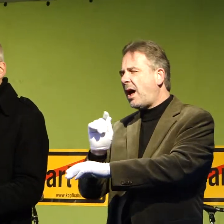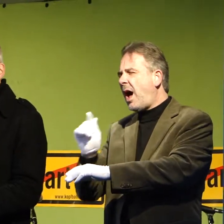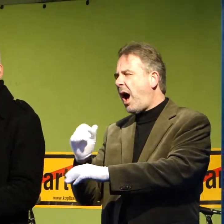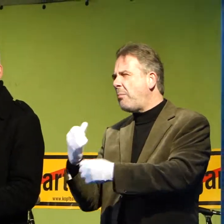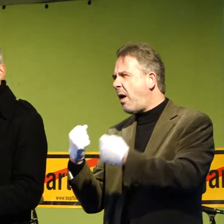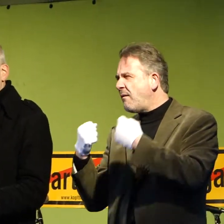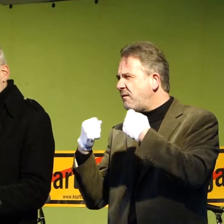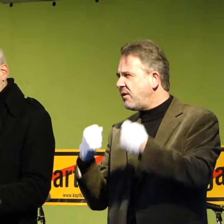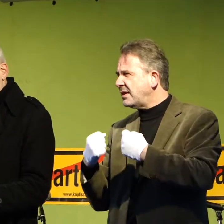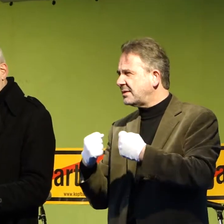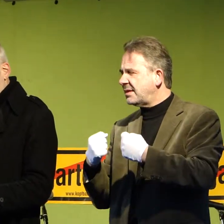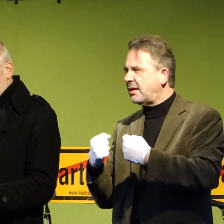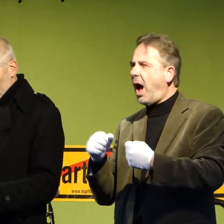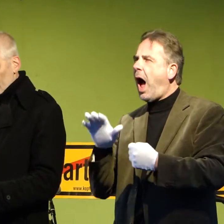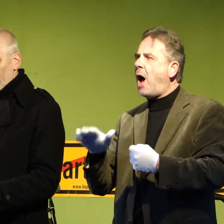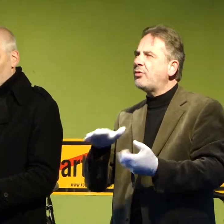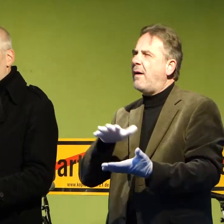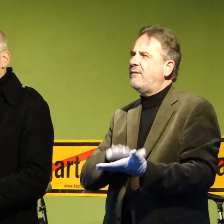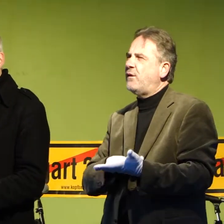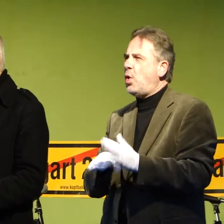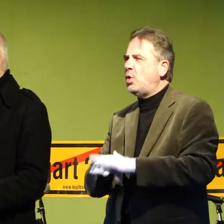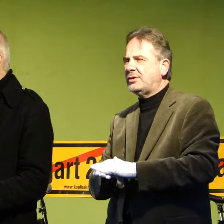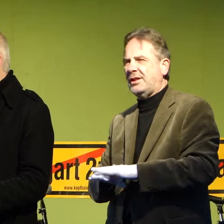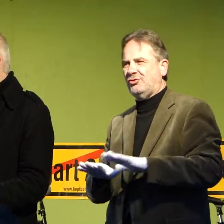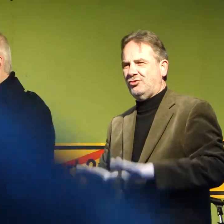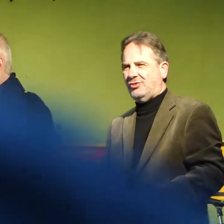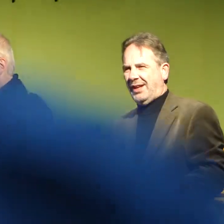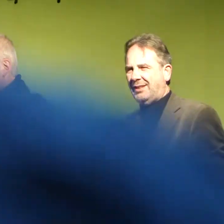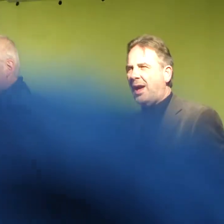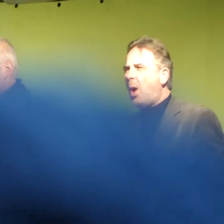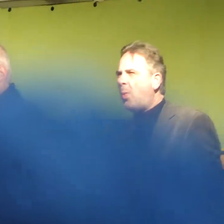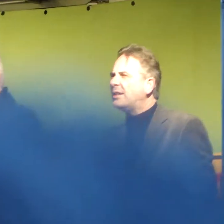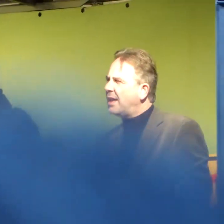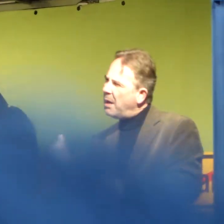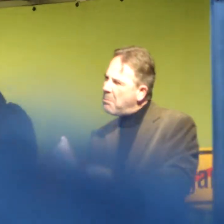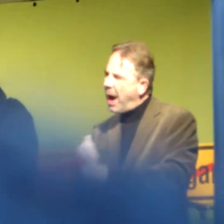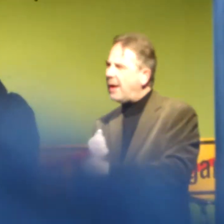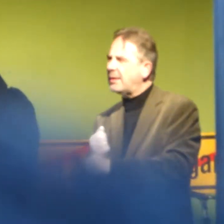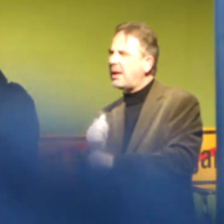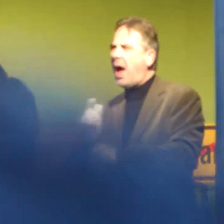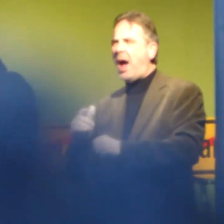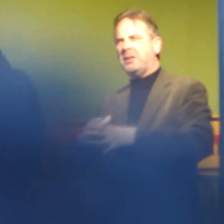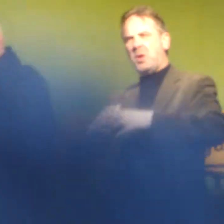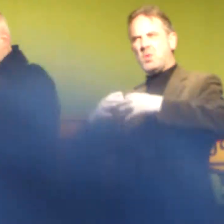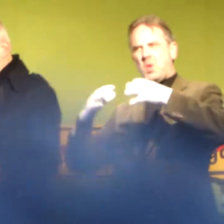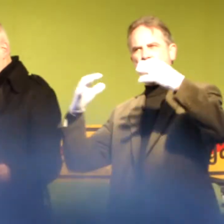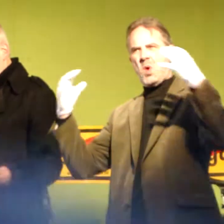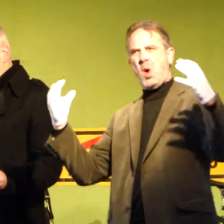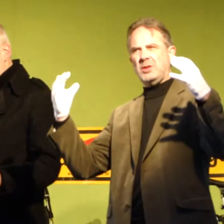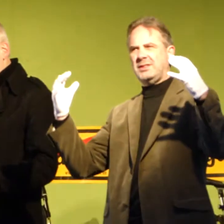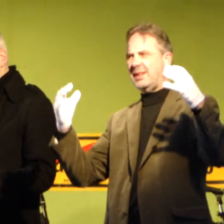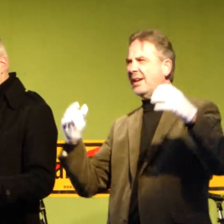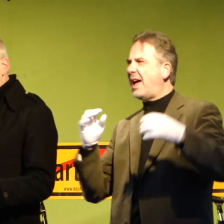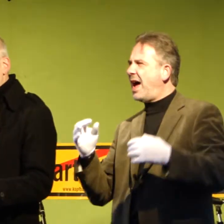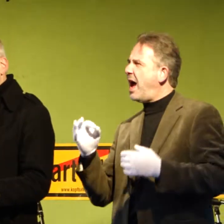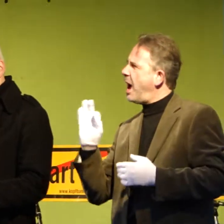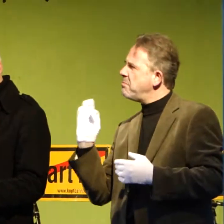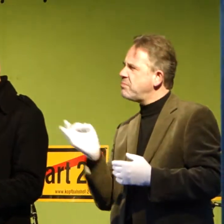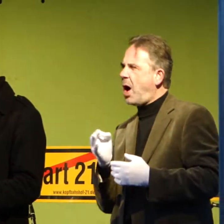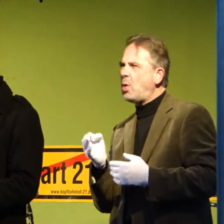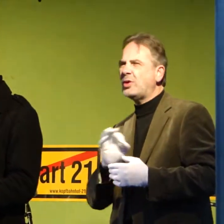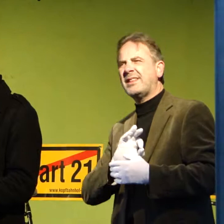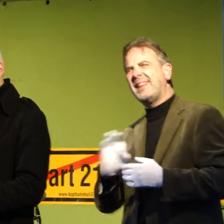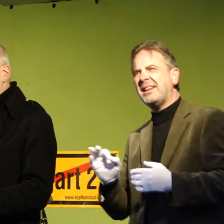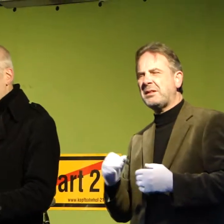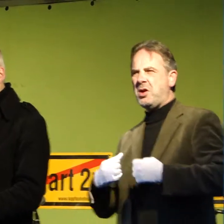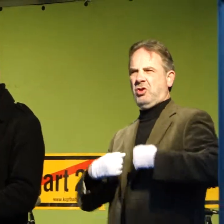festesten auf seinen Füßen steht. Was aus seinen Händen hervorgeht, hat Größe. Er braucht sich nicht in die Brust